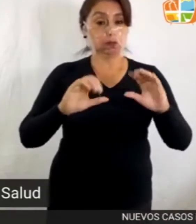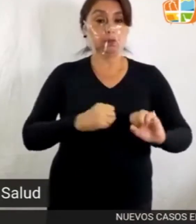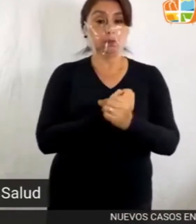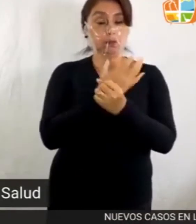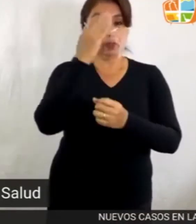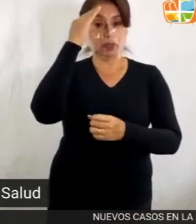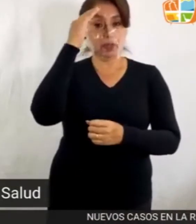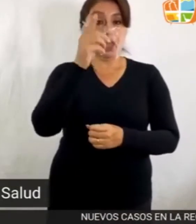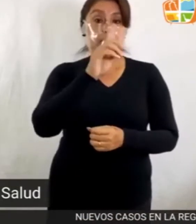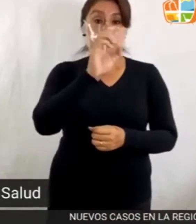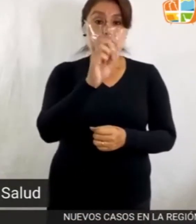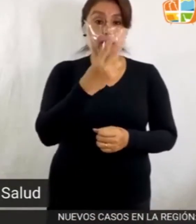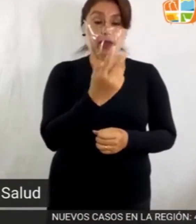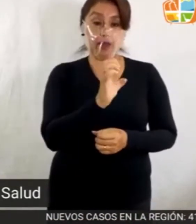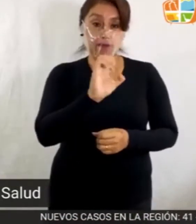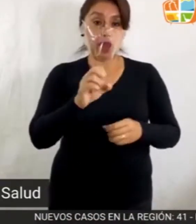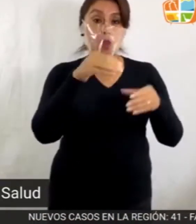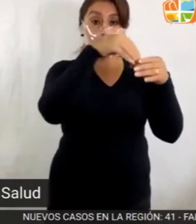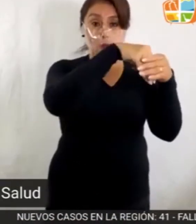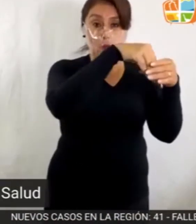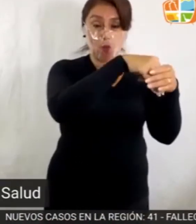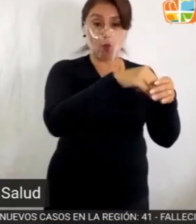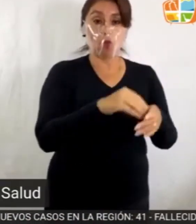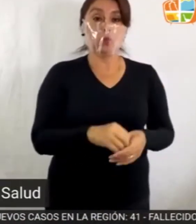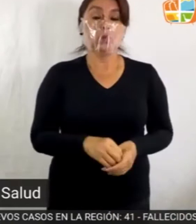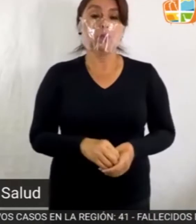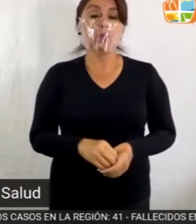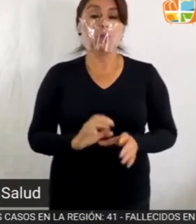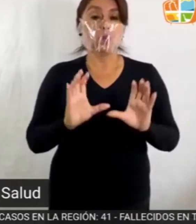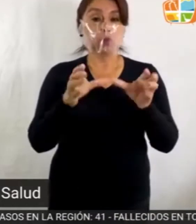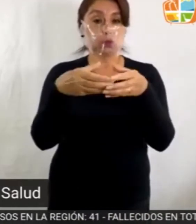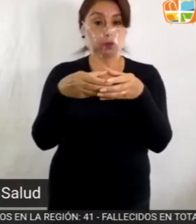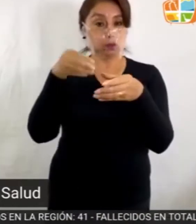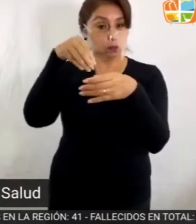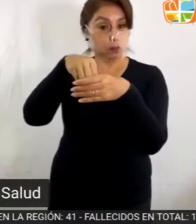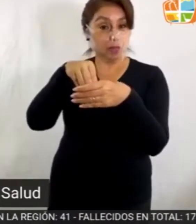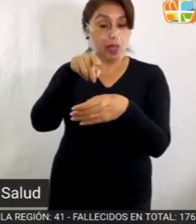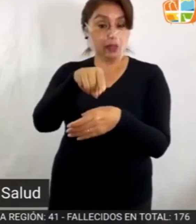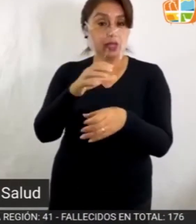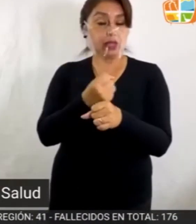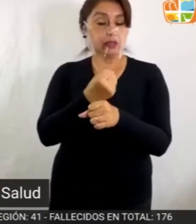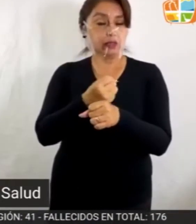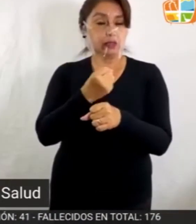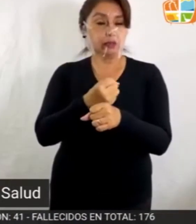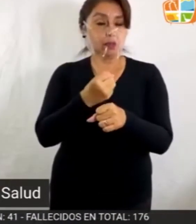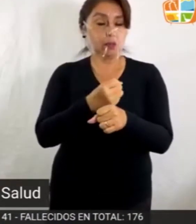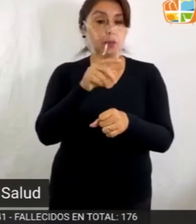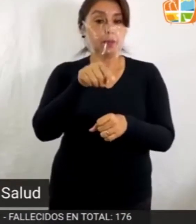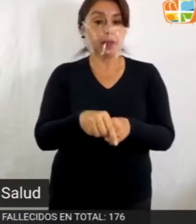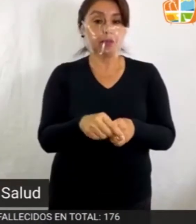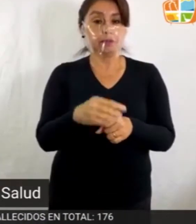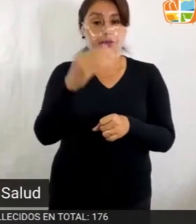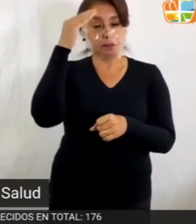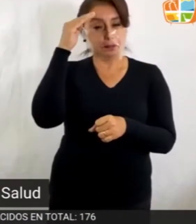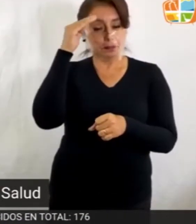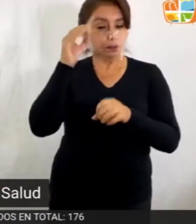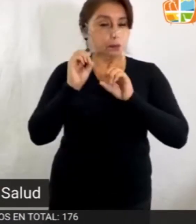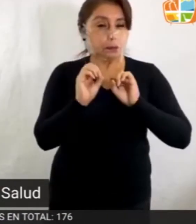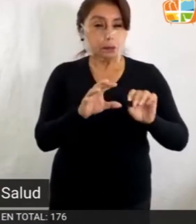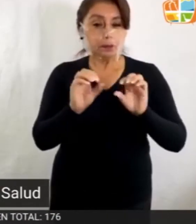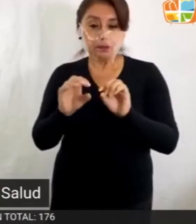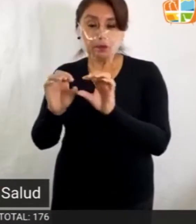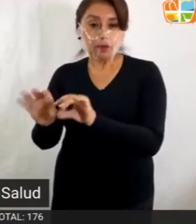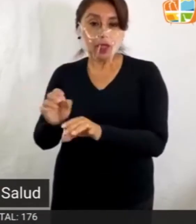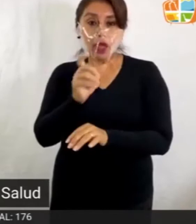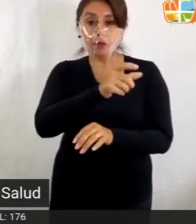Electoral, para poder tomar todas las medidas preventivas. Se trabajó en conjunto para capacitar por parte nuestra a las personas